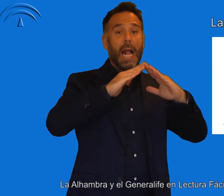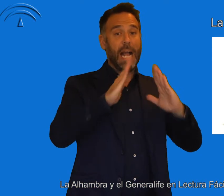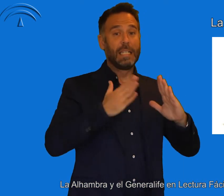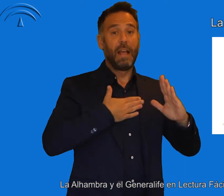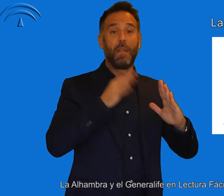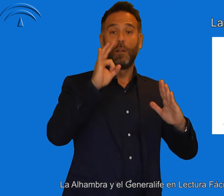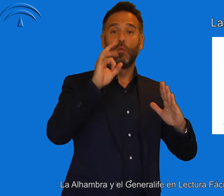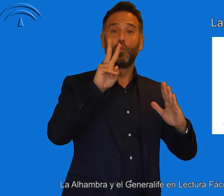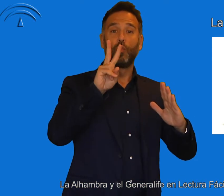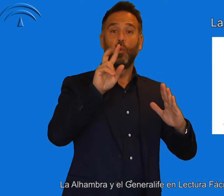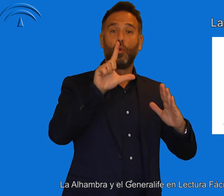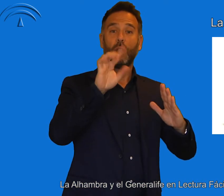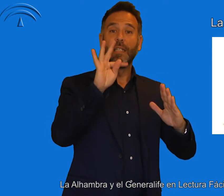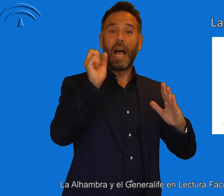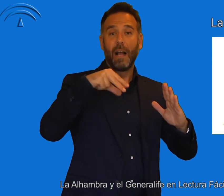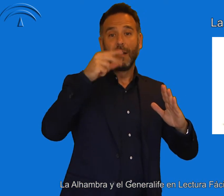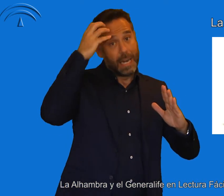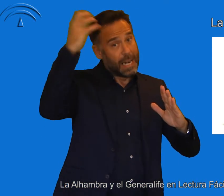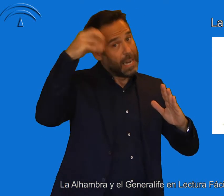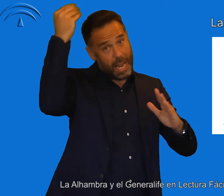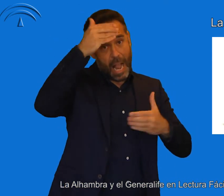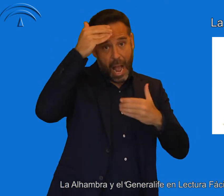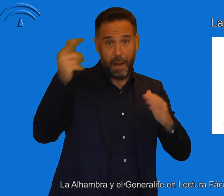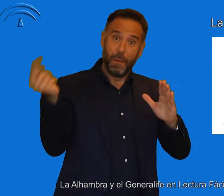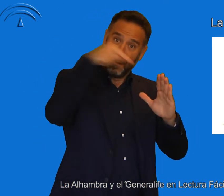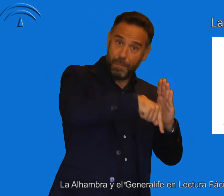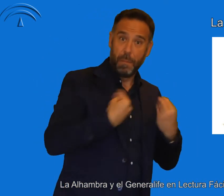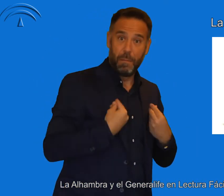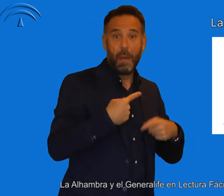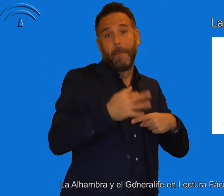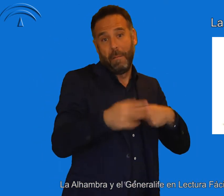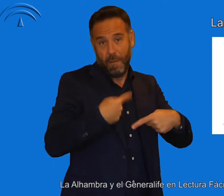Los palacios, la casa de los sultanes.